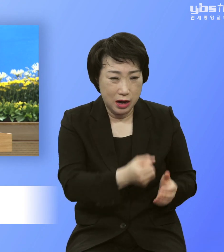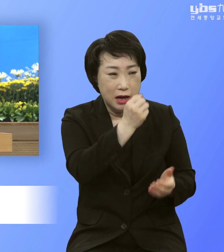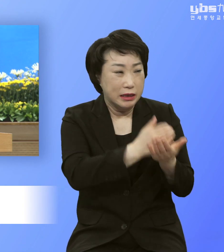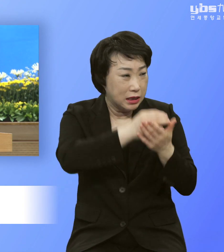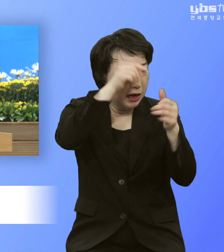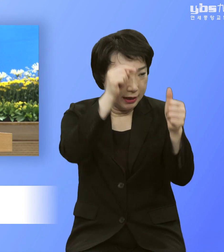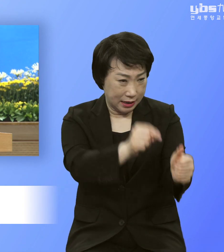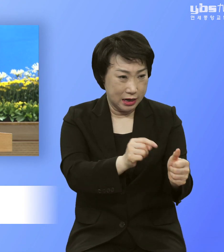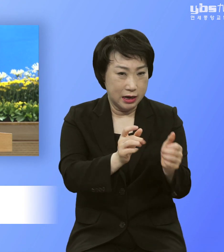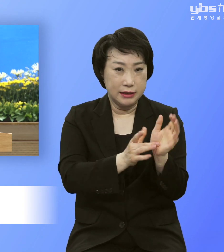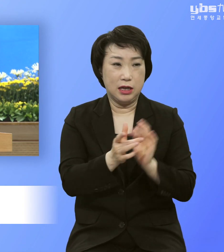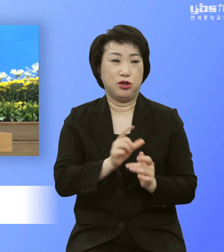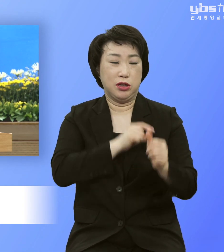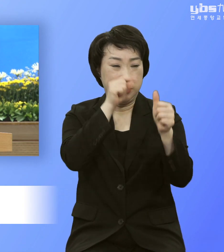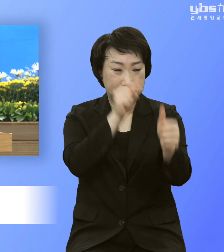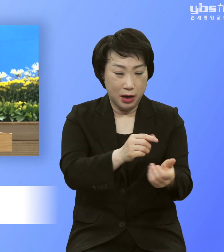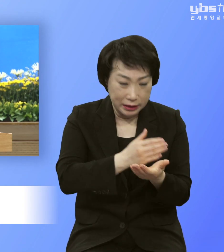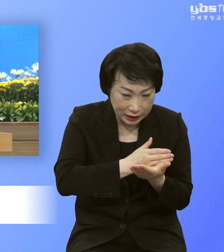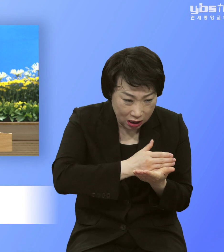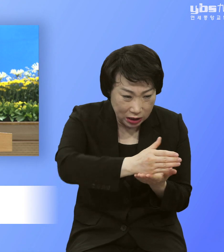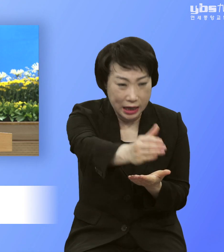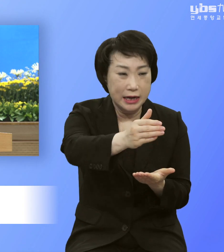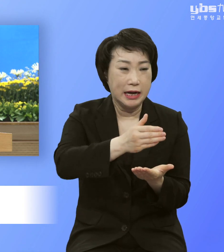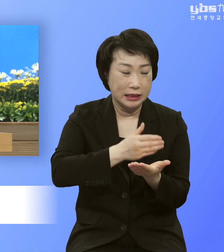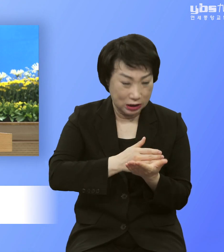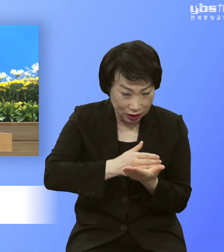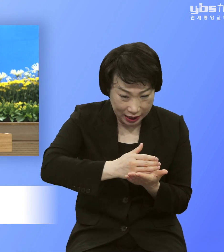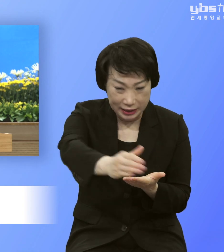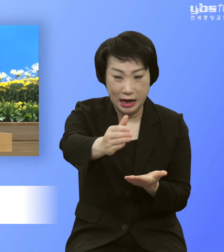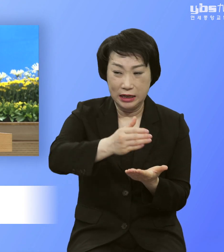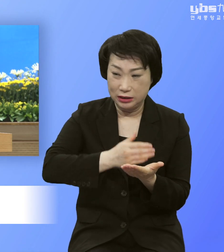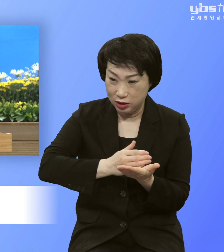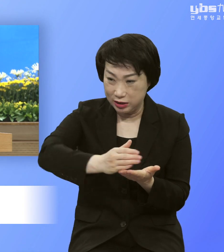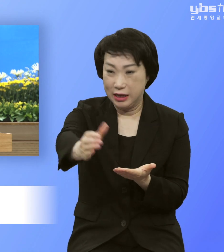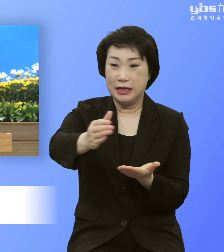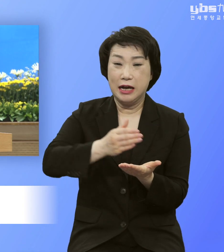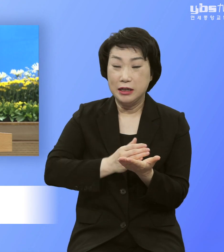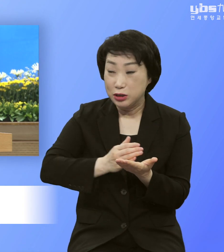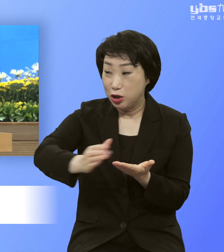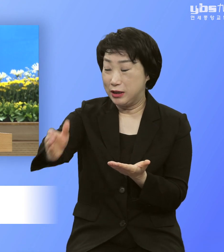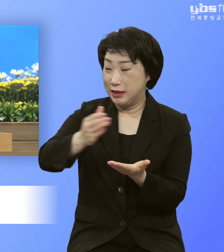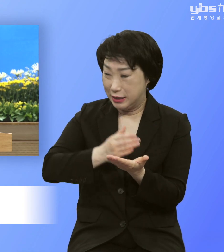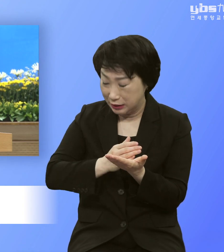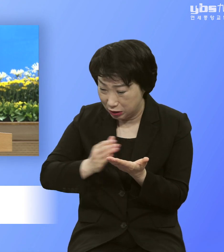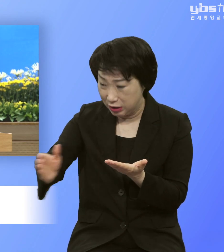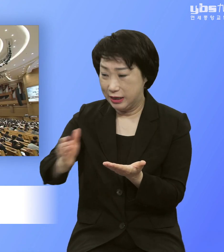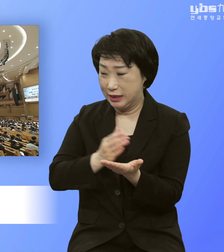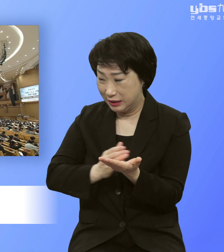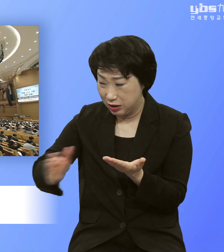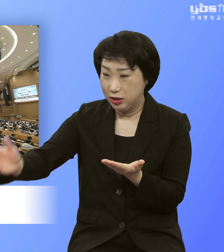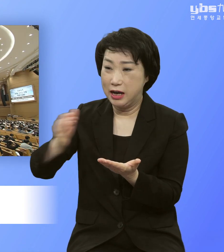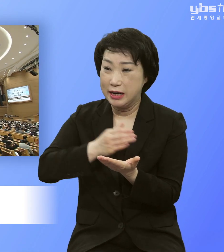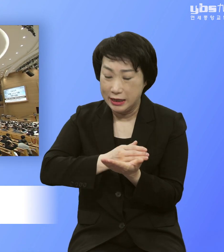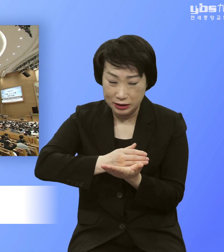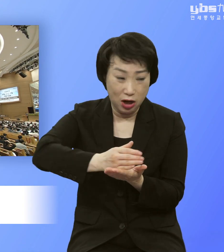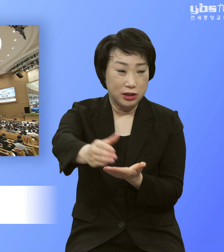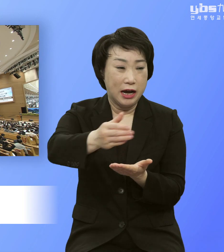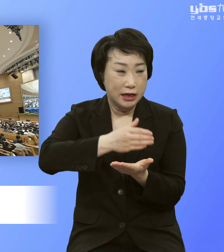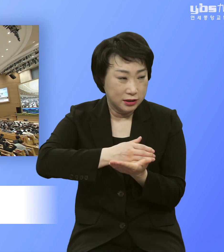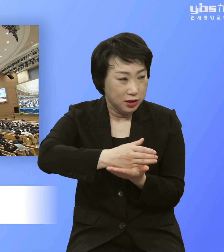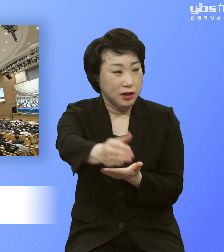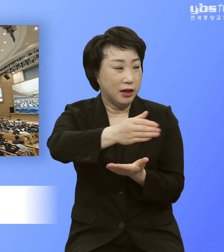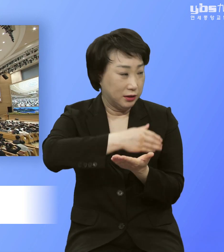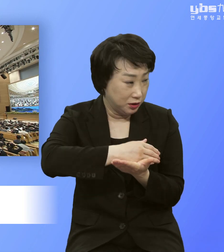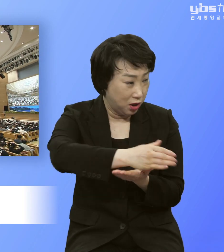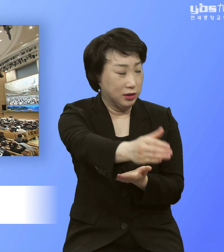가지고 떠나갈지어다. 예수의 이름으로 떠나가라, 떠나가라, 떠나가라, 떠나가, 떠나가, 떠나가,